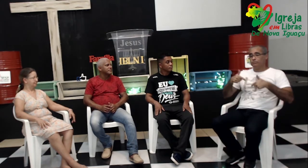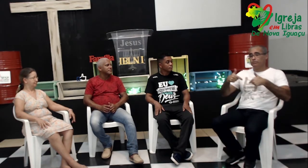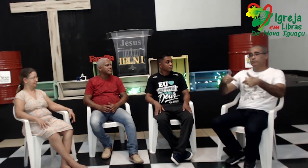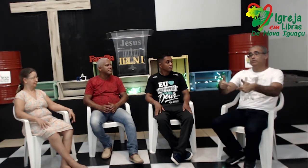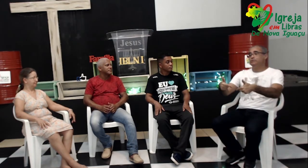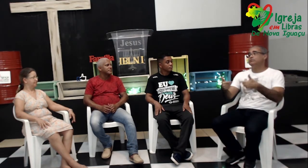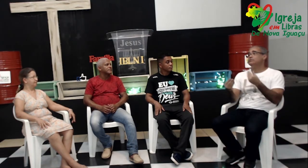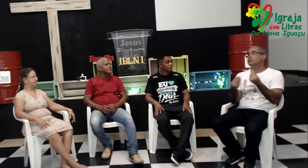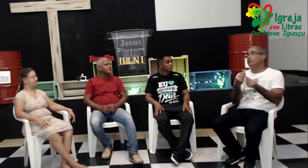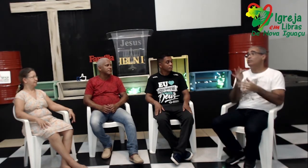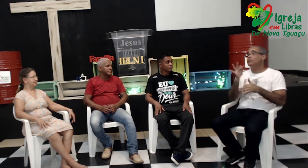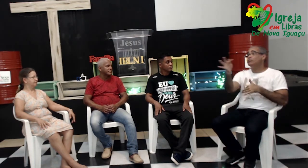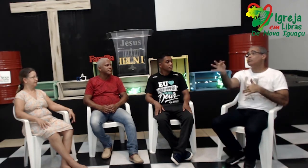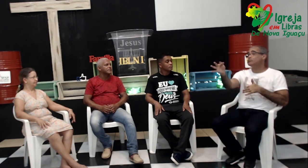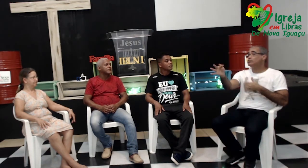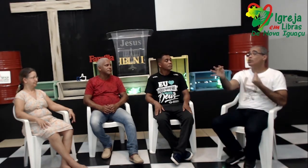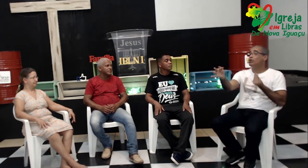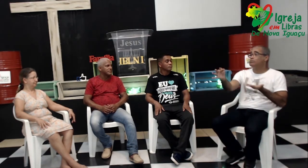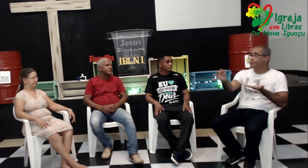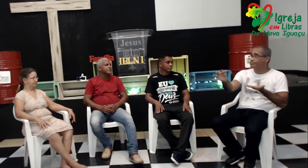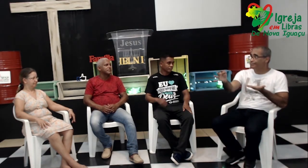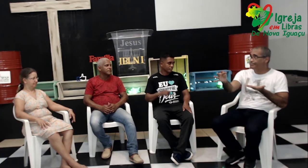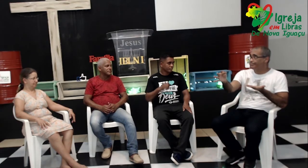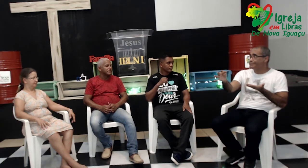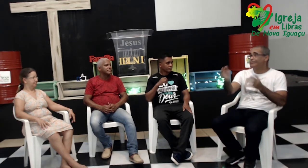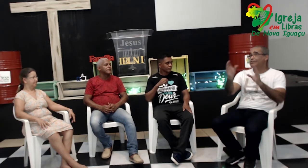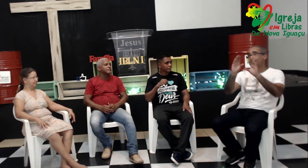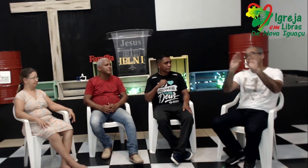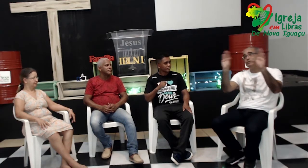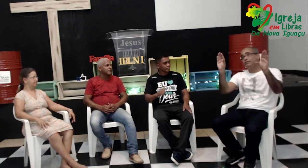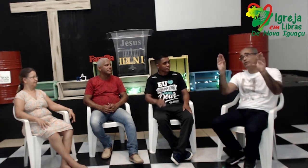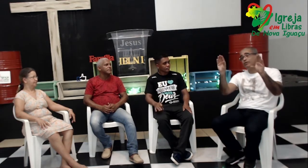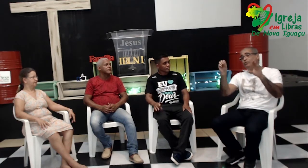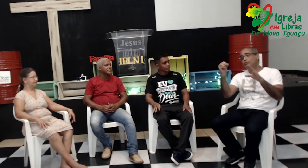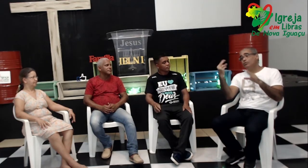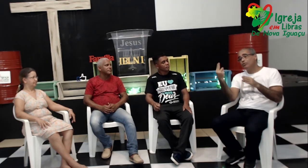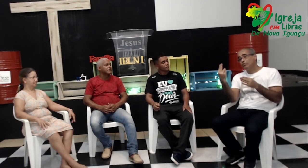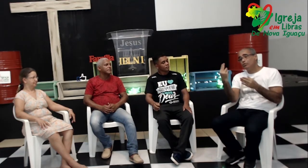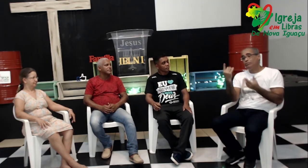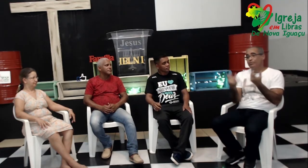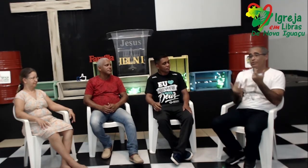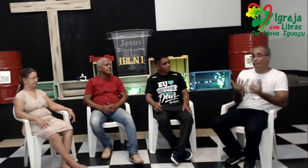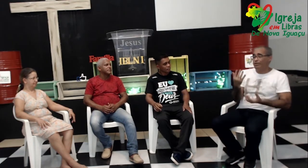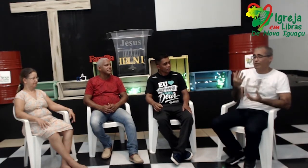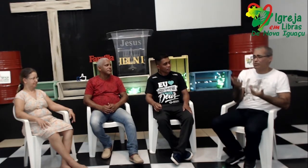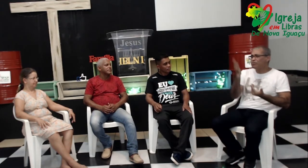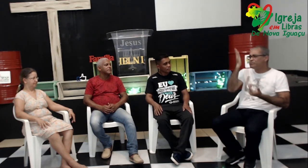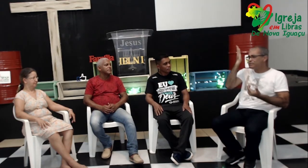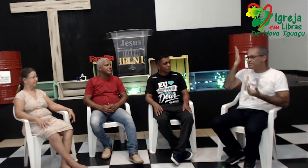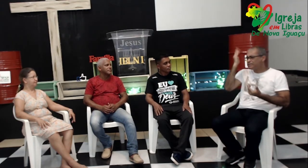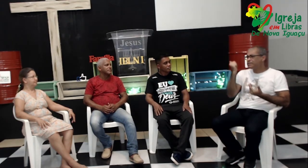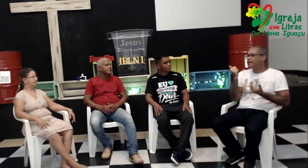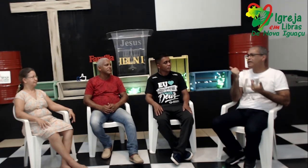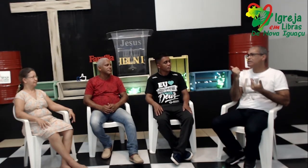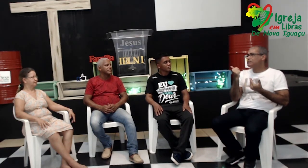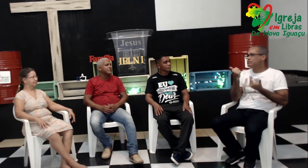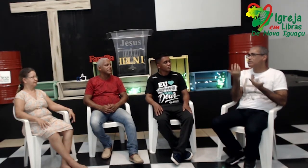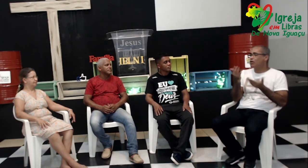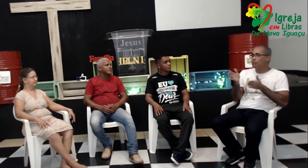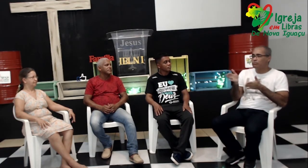caminho e como nós devemos agir. Como será o nosso futuro? Será que você quer ir para o